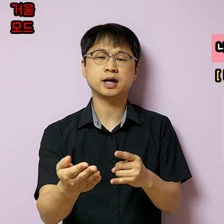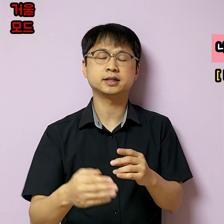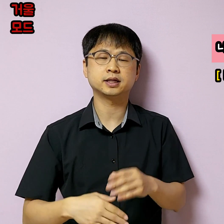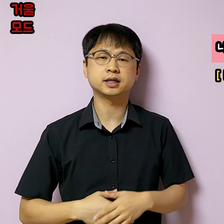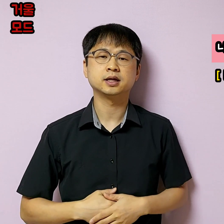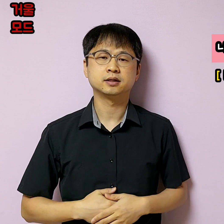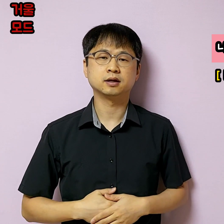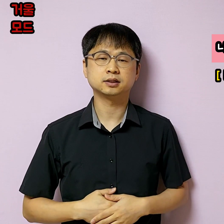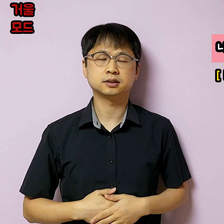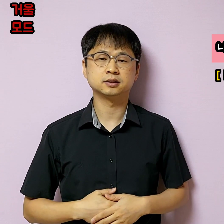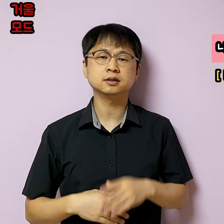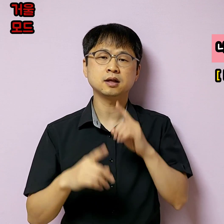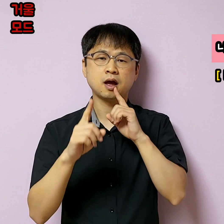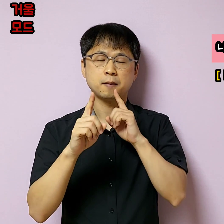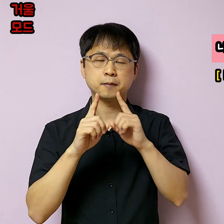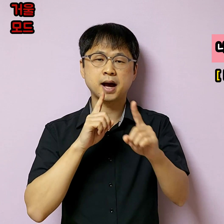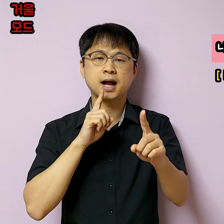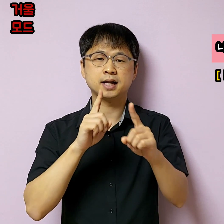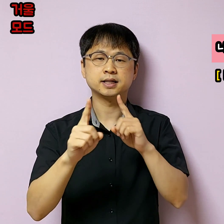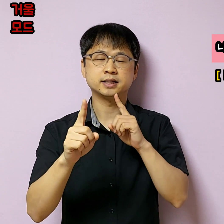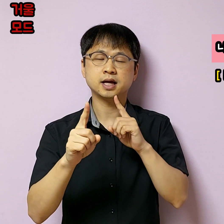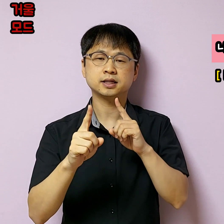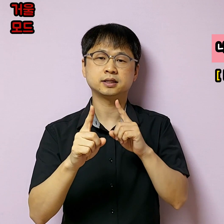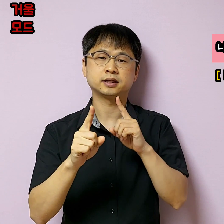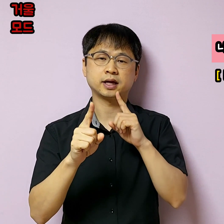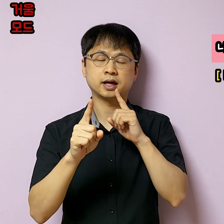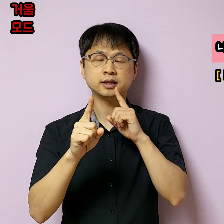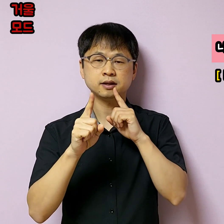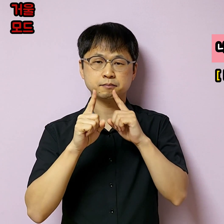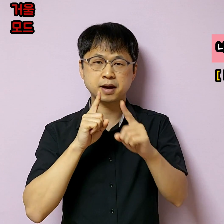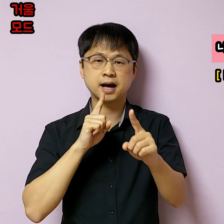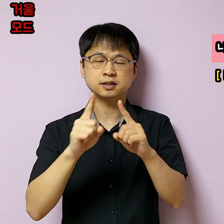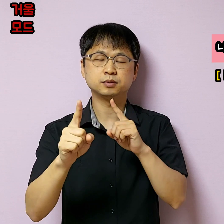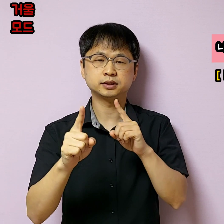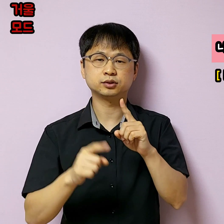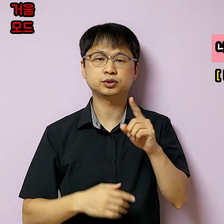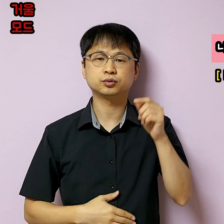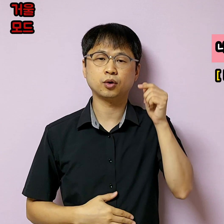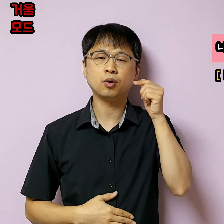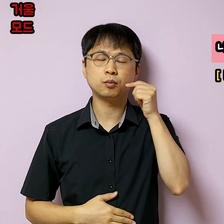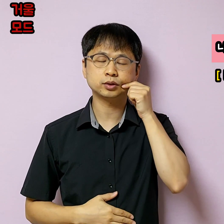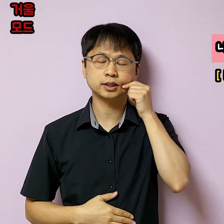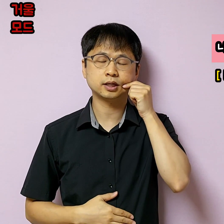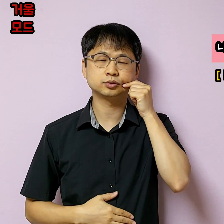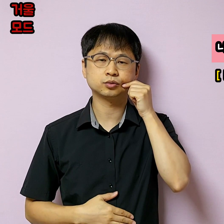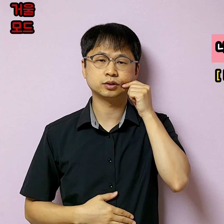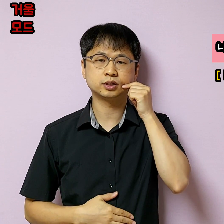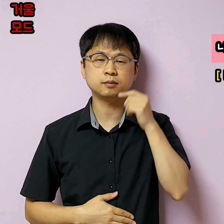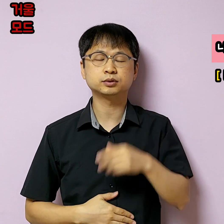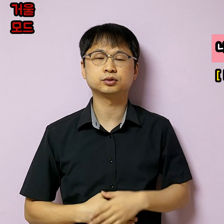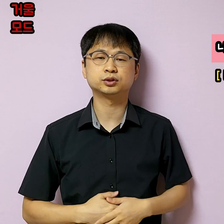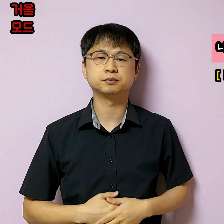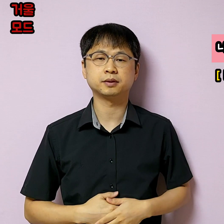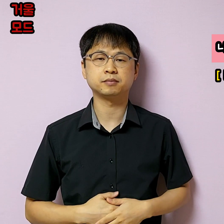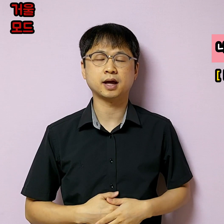못다한 얘기, 여기서는 말, 이야기에 대한 말을 먼저 해주시고요. 못하다는 수어를 뒤에 붙여주시면